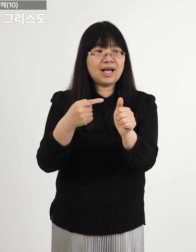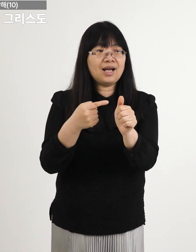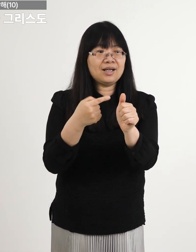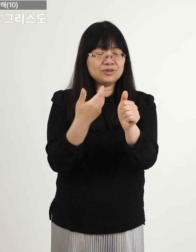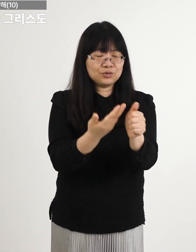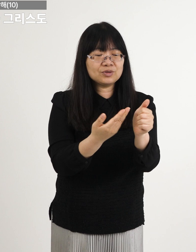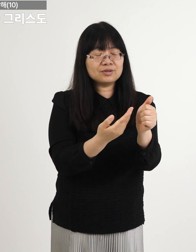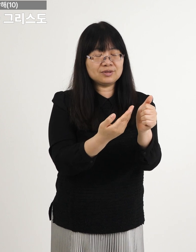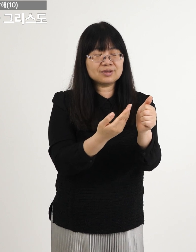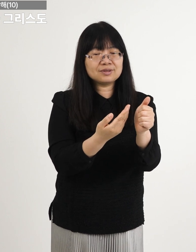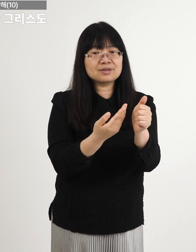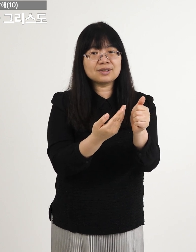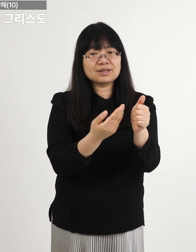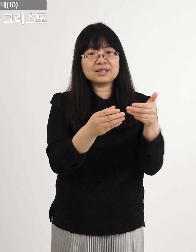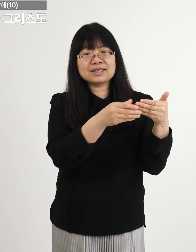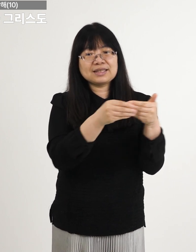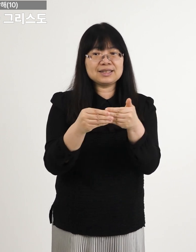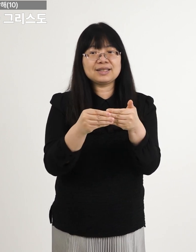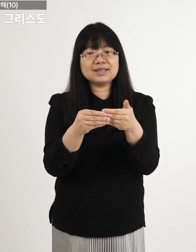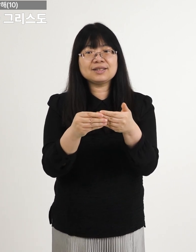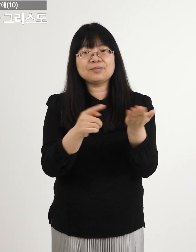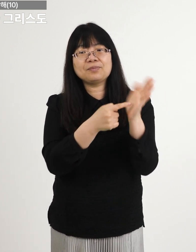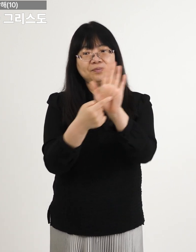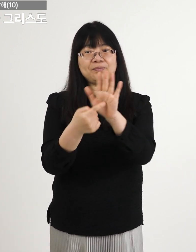가르치는 표현이에요.